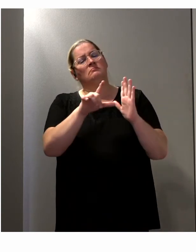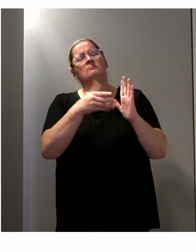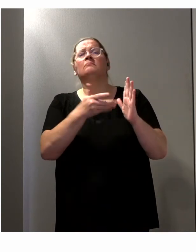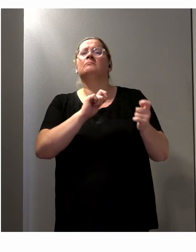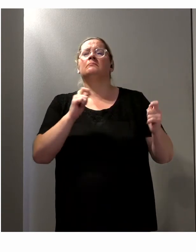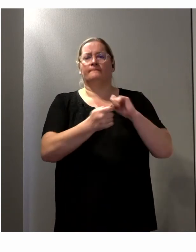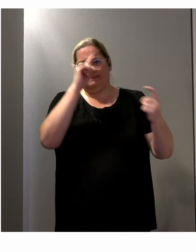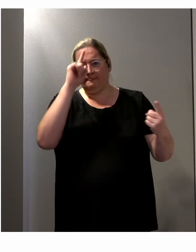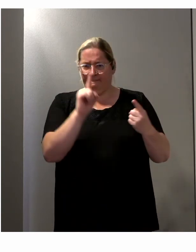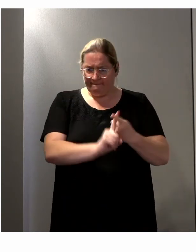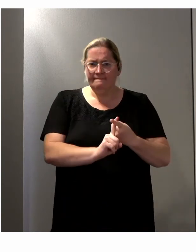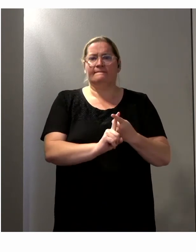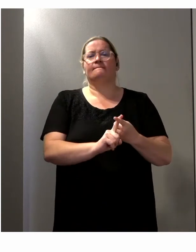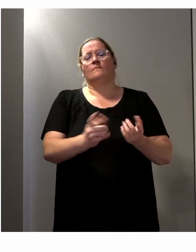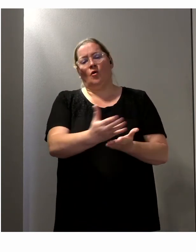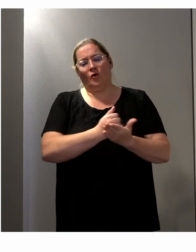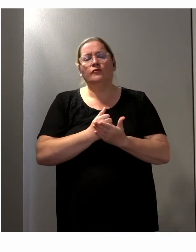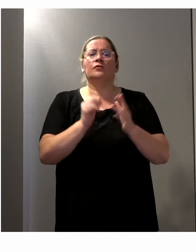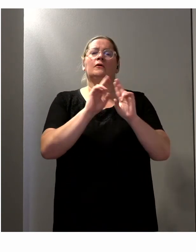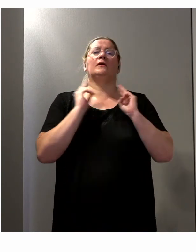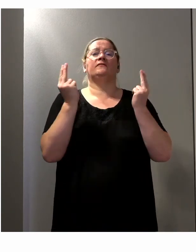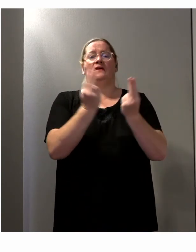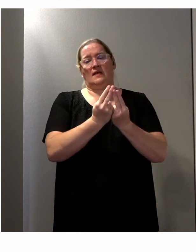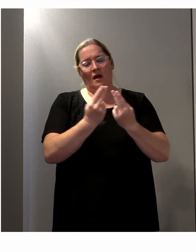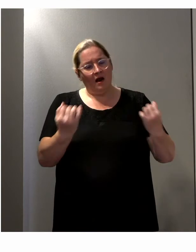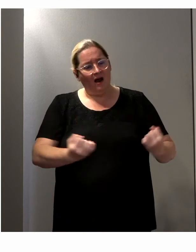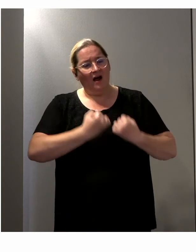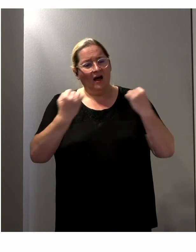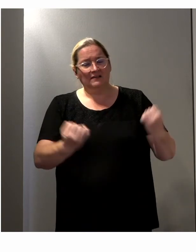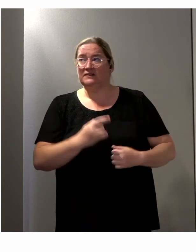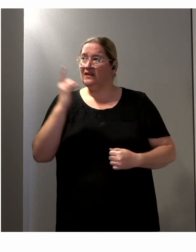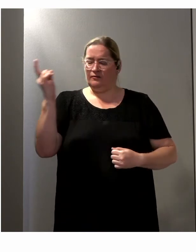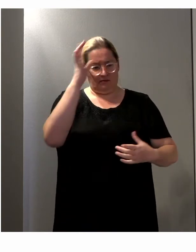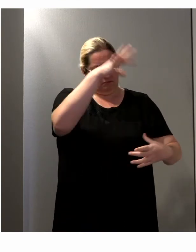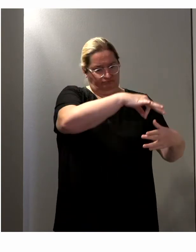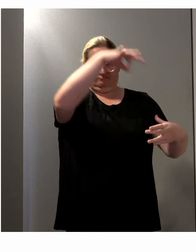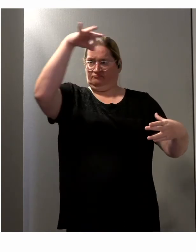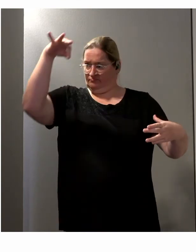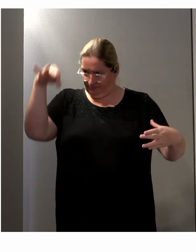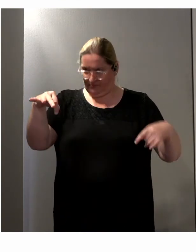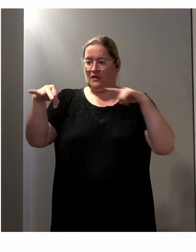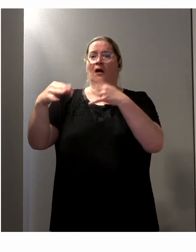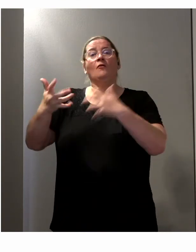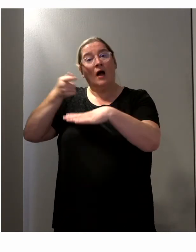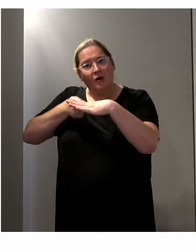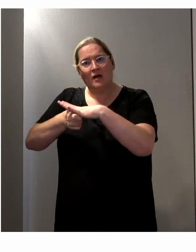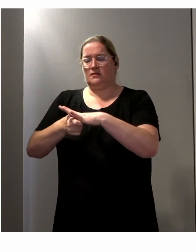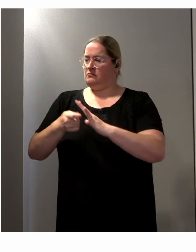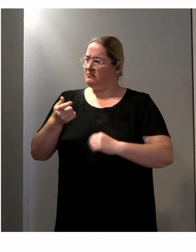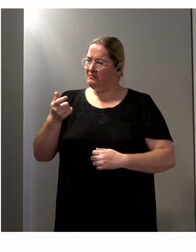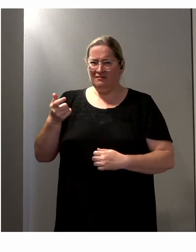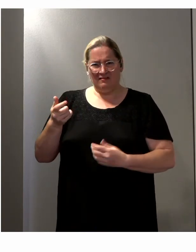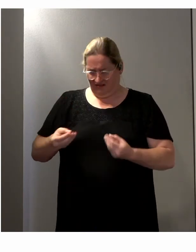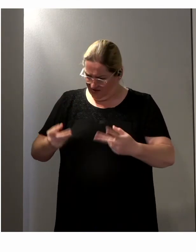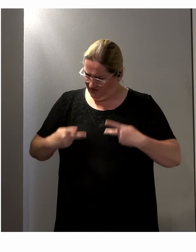universel d'activité, il a encouragé à aller vers une allocation digne, en indiquant qu'il ne fallait pas s'y tromper, que les